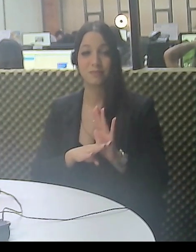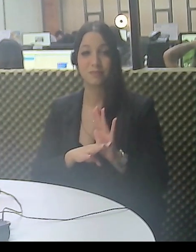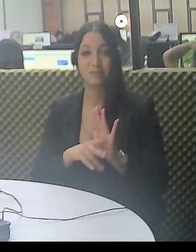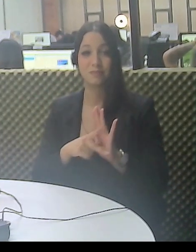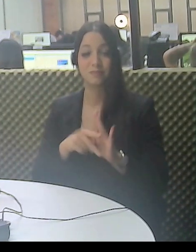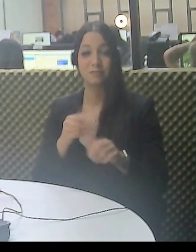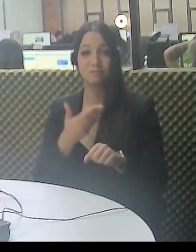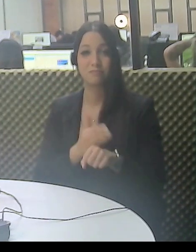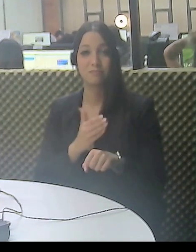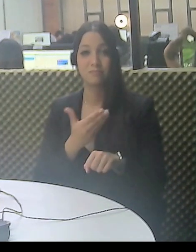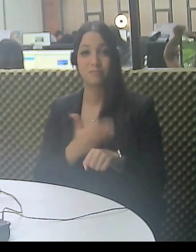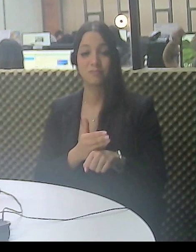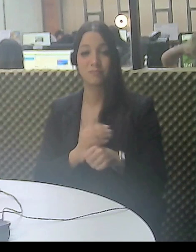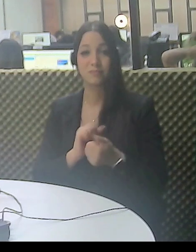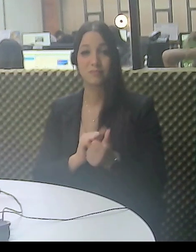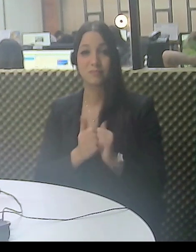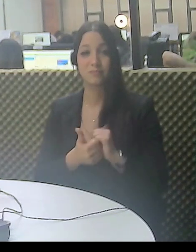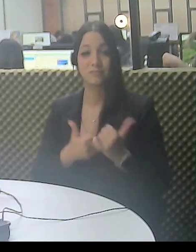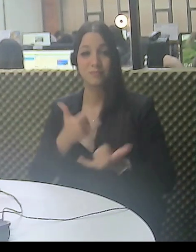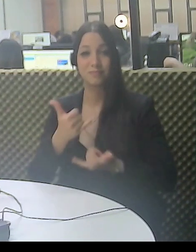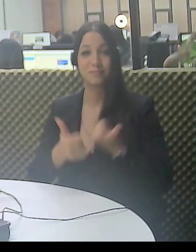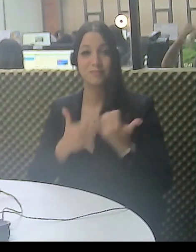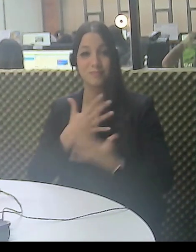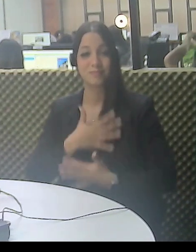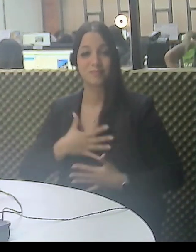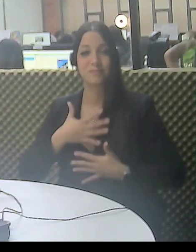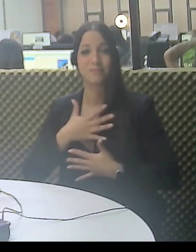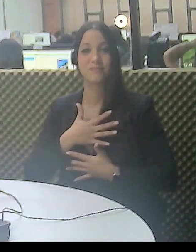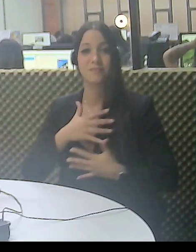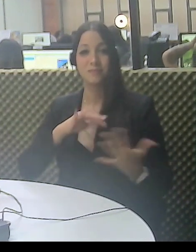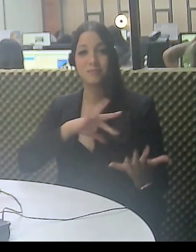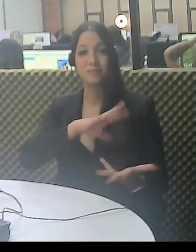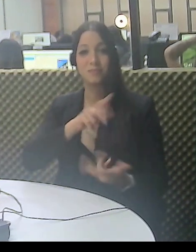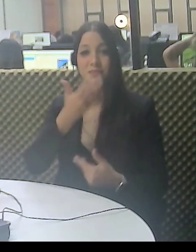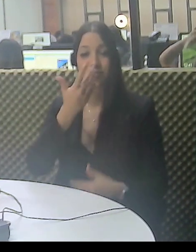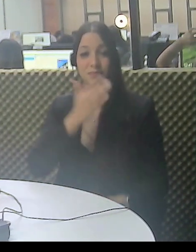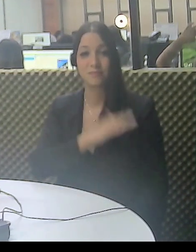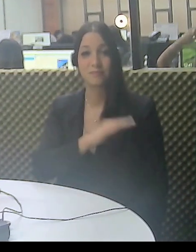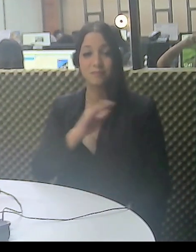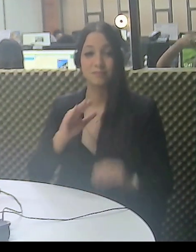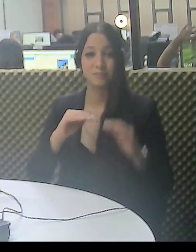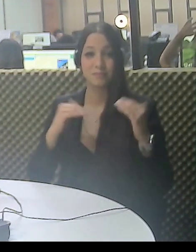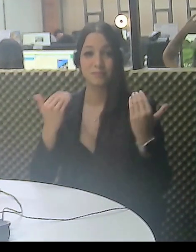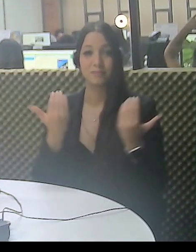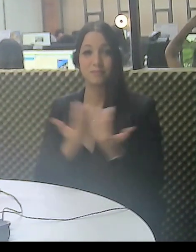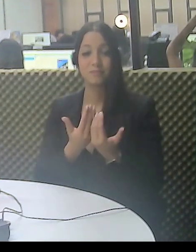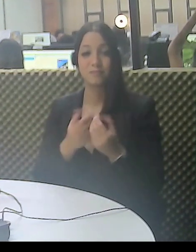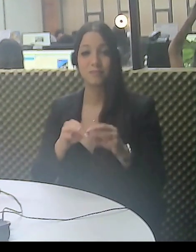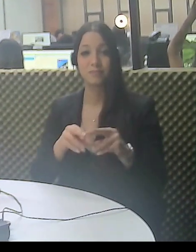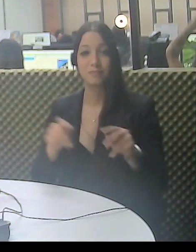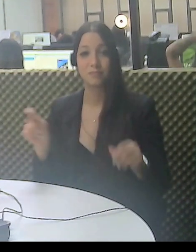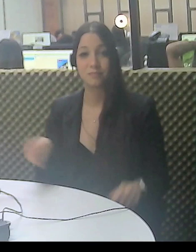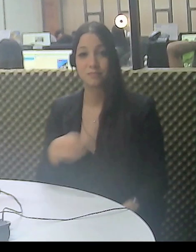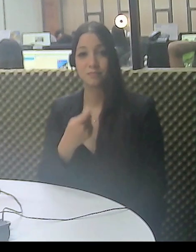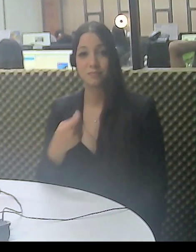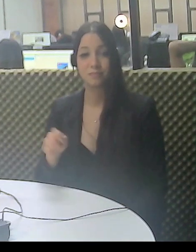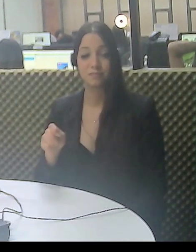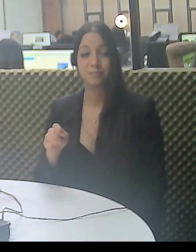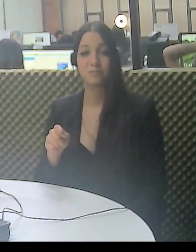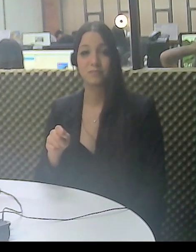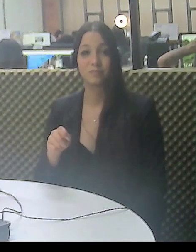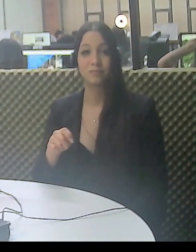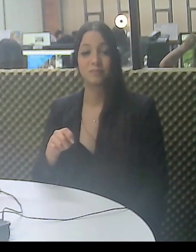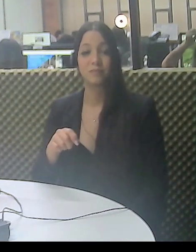de atividades esportivas e de lazer e bem-estar. Mundo da Criança, Arena Sabiazinho, quadras de beach tênis e Arena Parque,